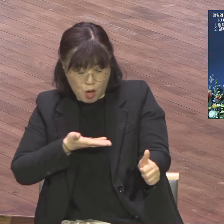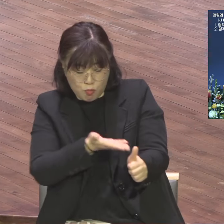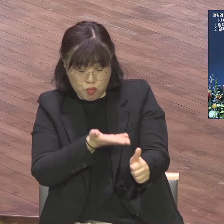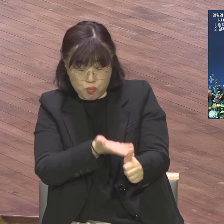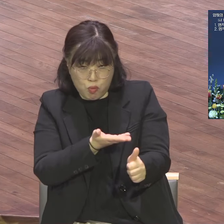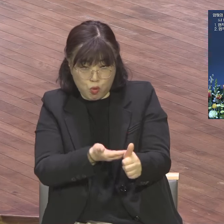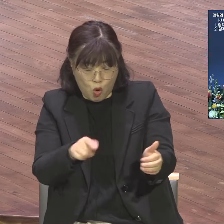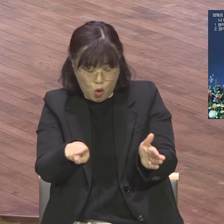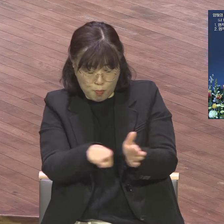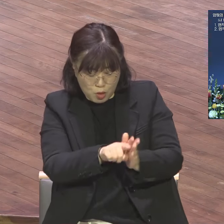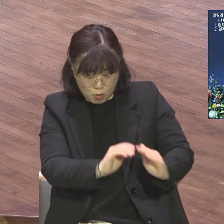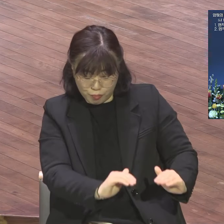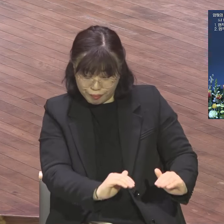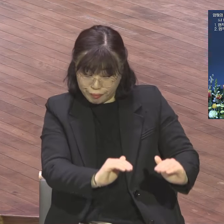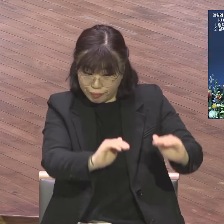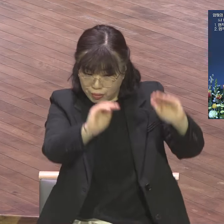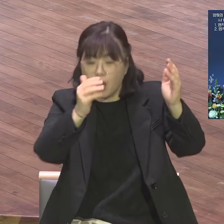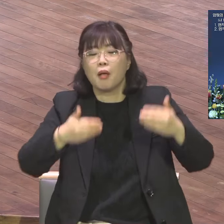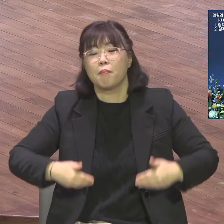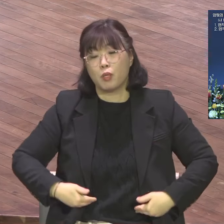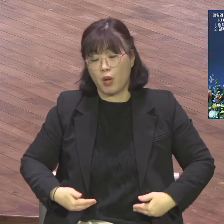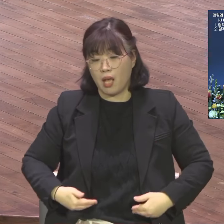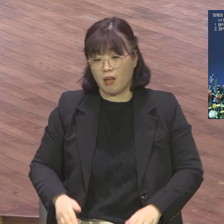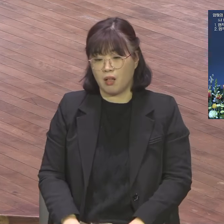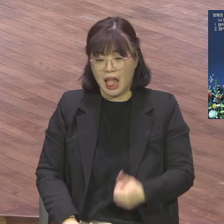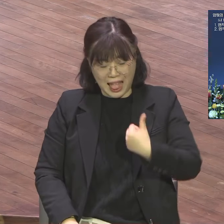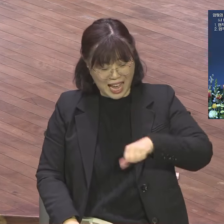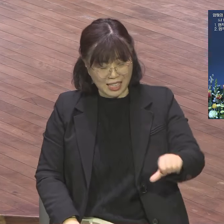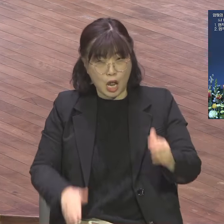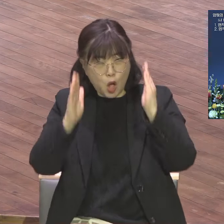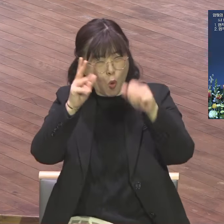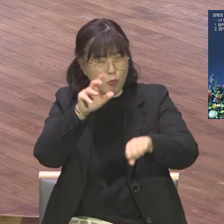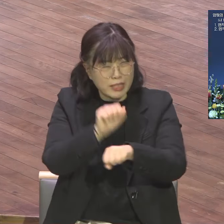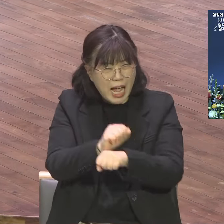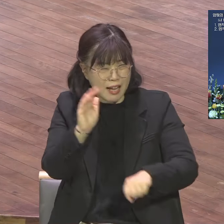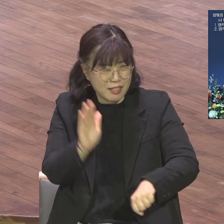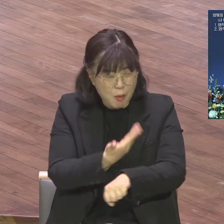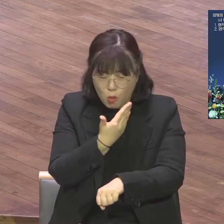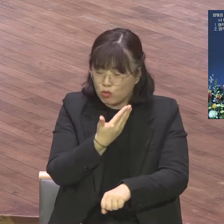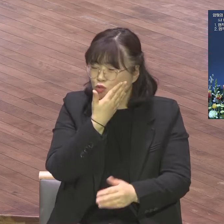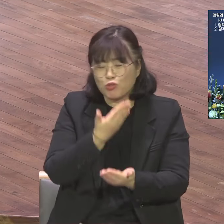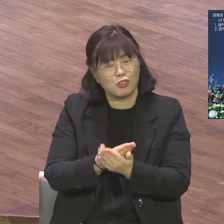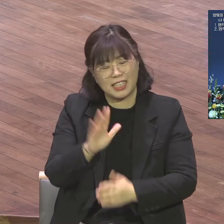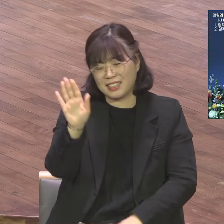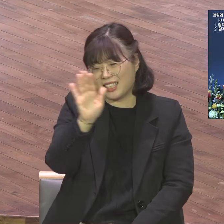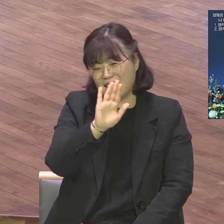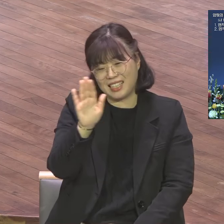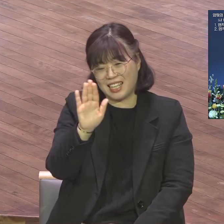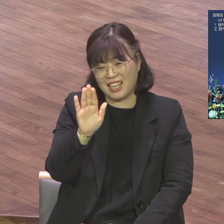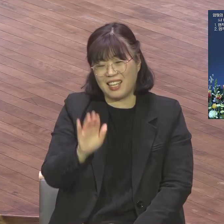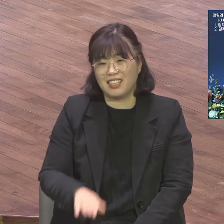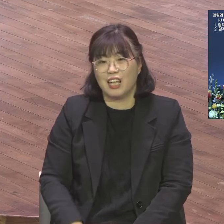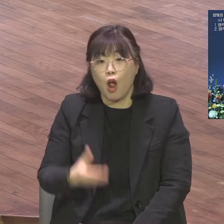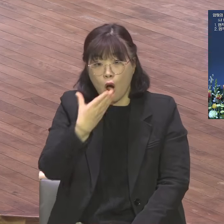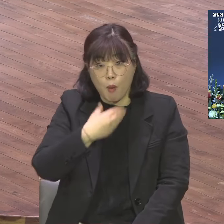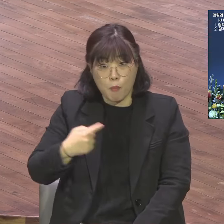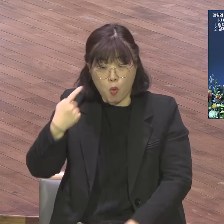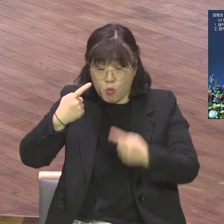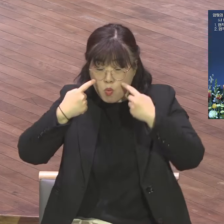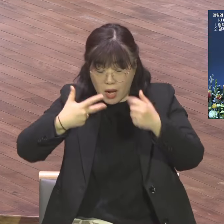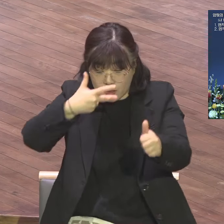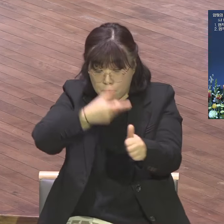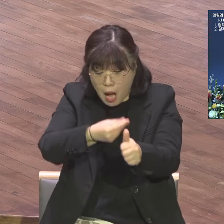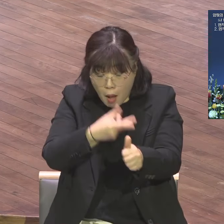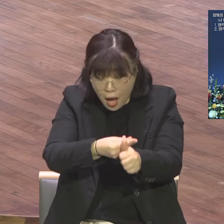괜찮아요. 제일 중요한 것은요. 언약이 심겨져서 언약 속에 이 렘넌트 문화 속에 있냐 없냐 이게 중요한 거라